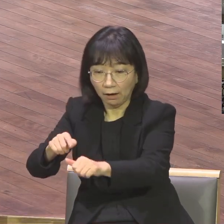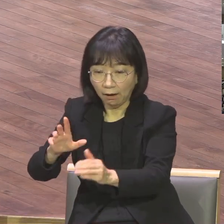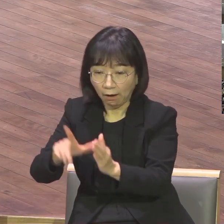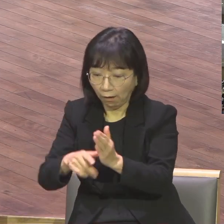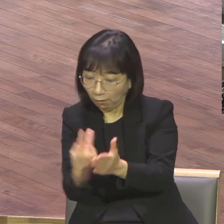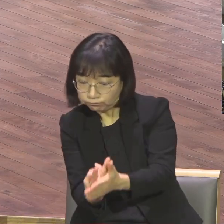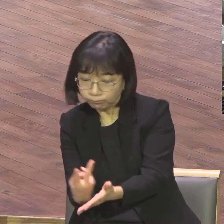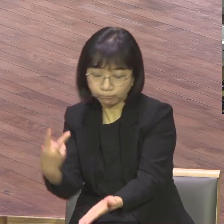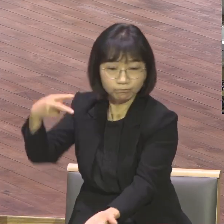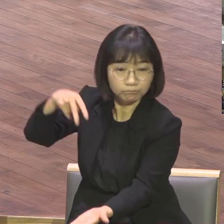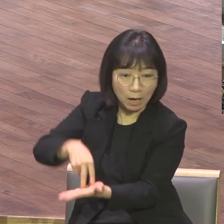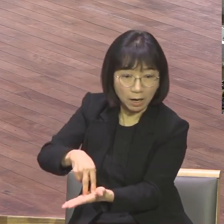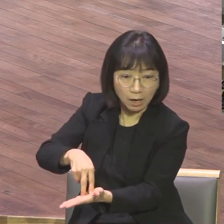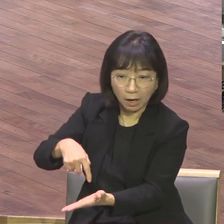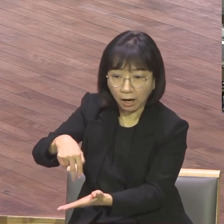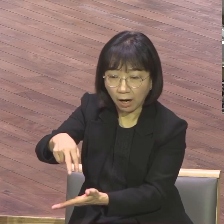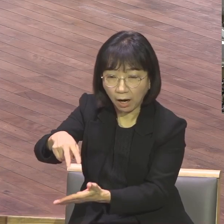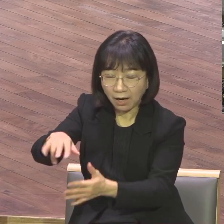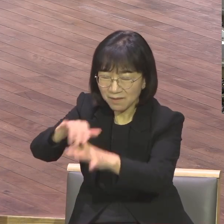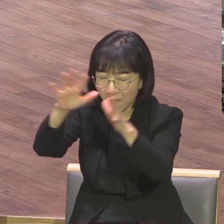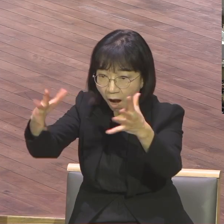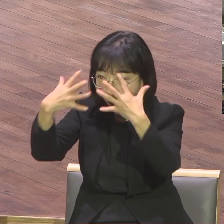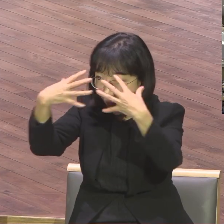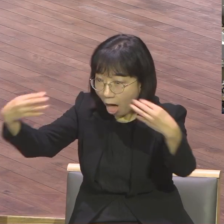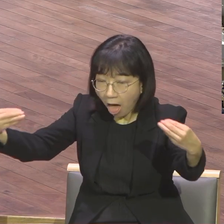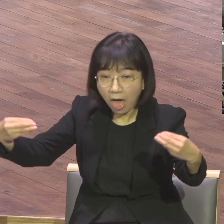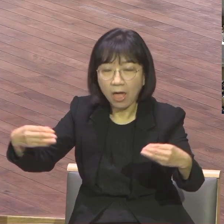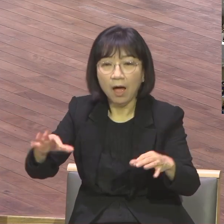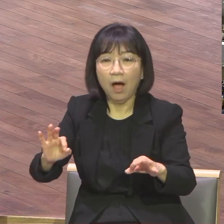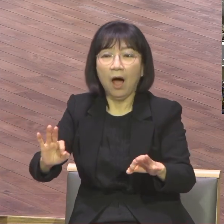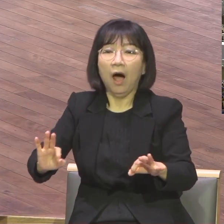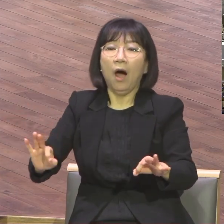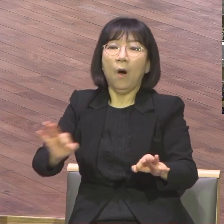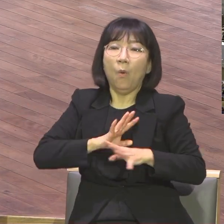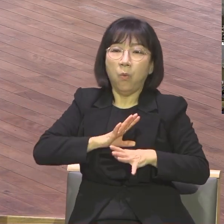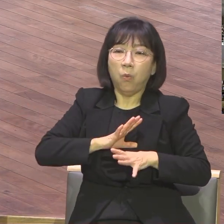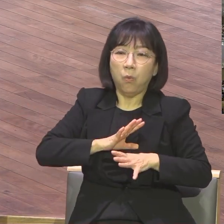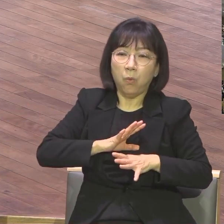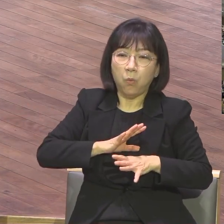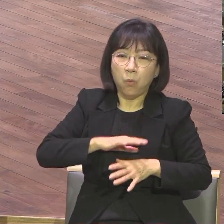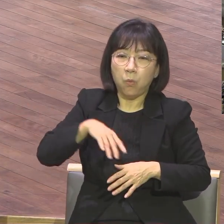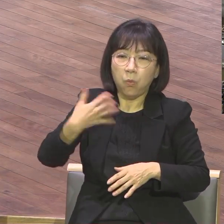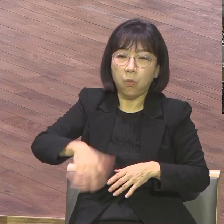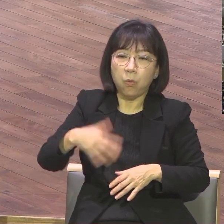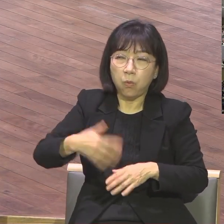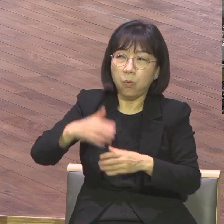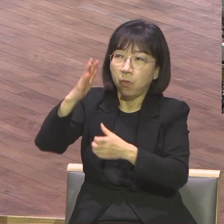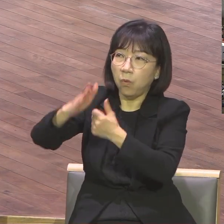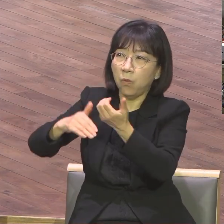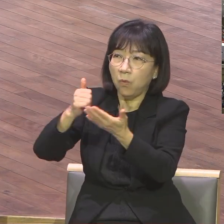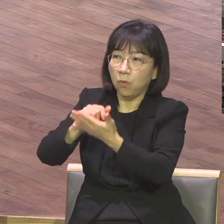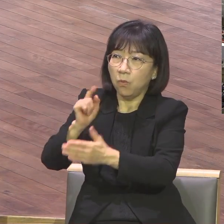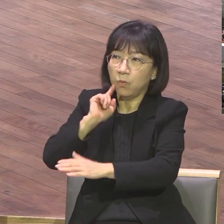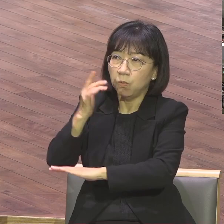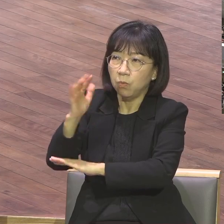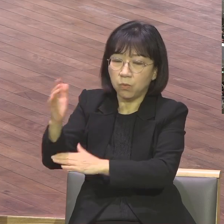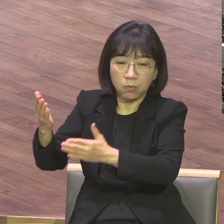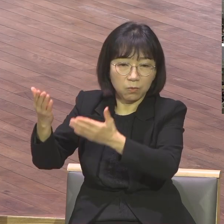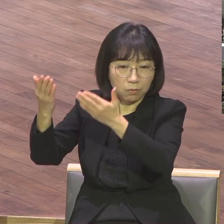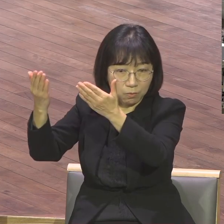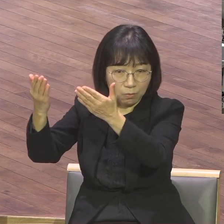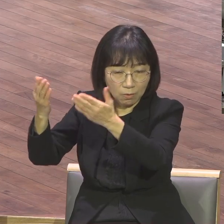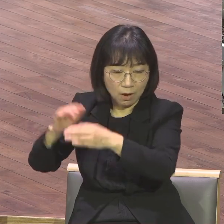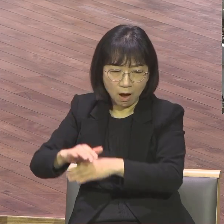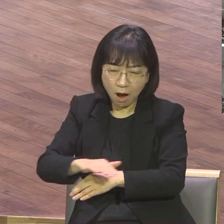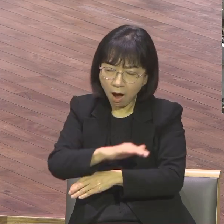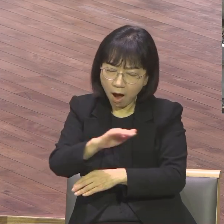상을 가지고 모든 사람 앞에서 나가거늘 그들이 다 놀라 하나님께 영광을 돌리며 이르시되 이르되 우리가 이런